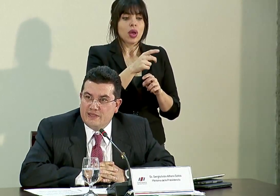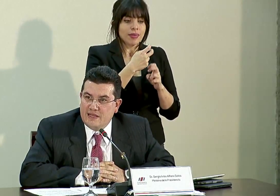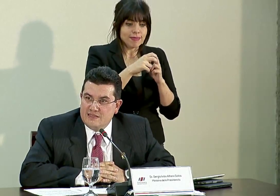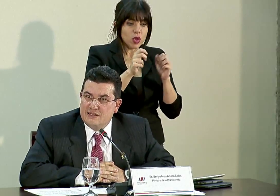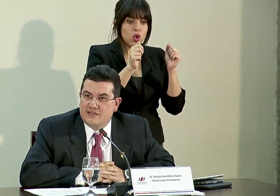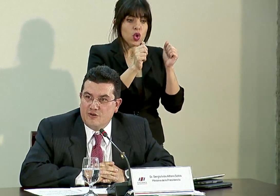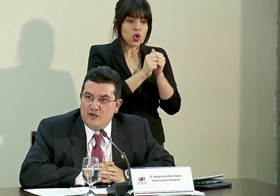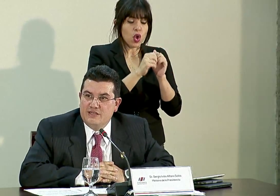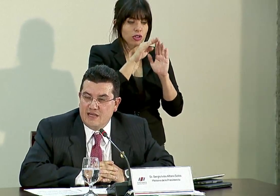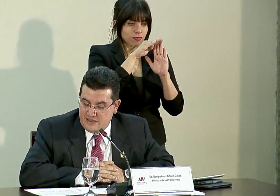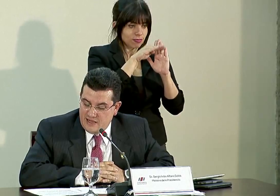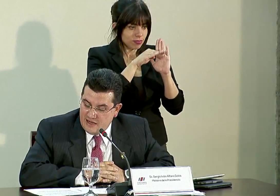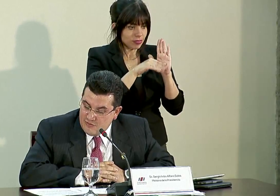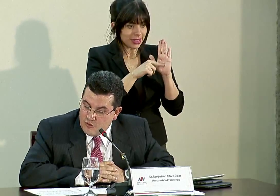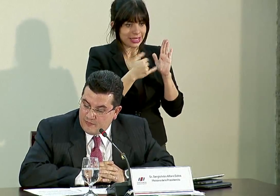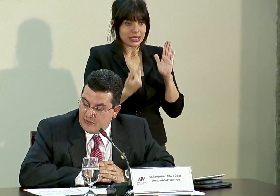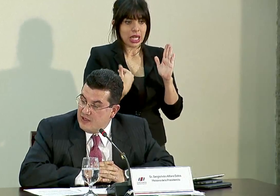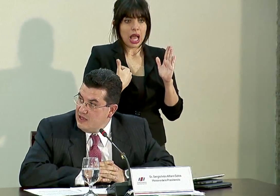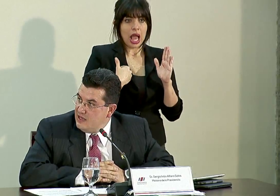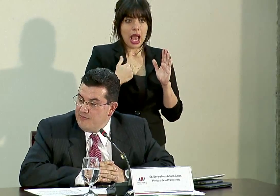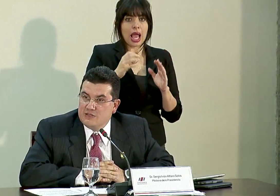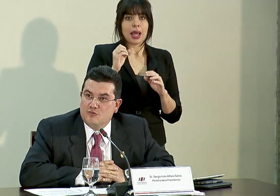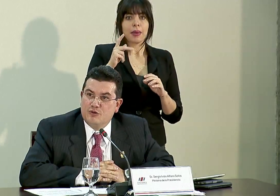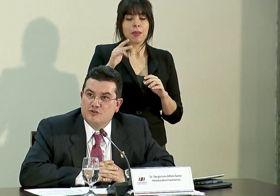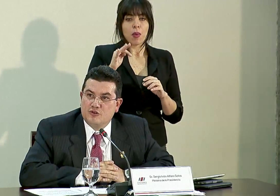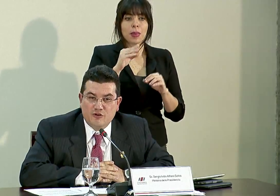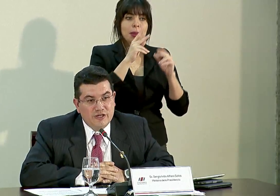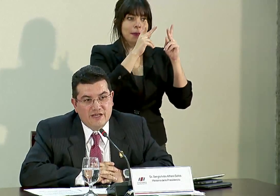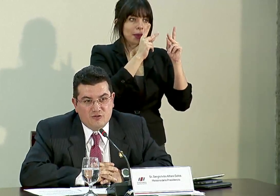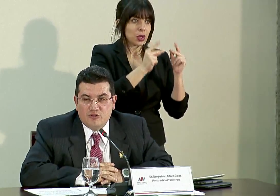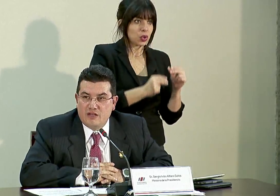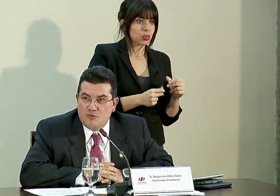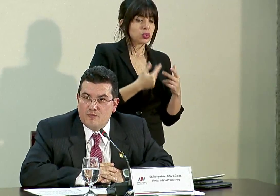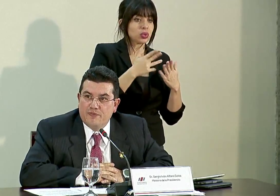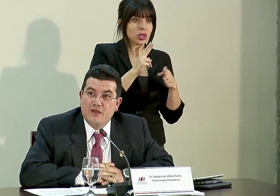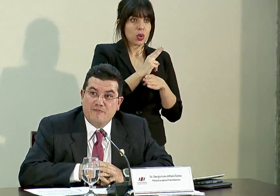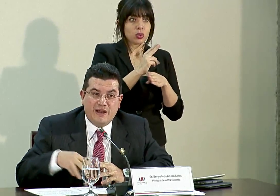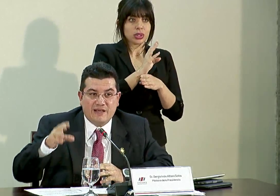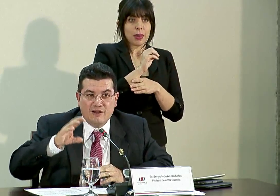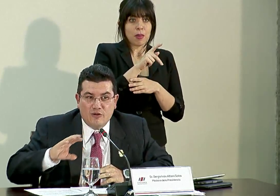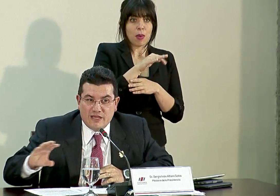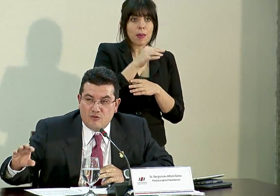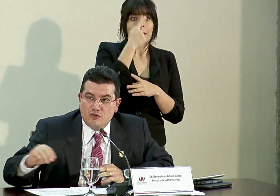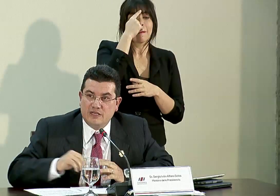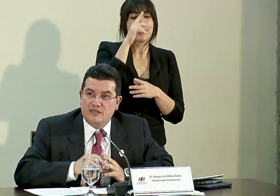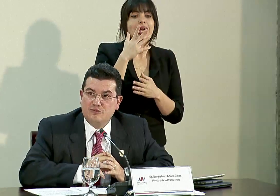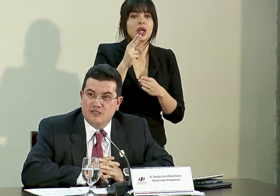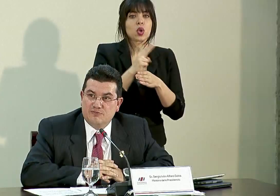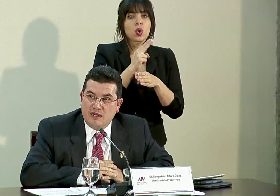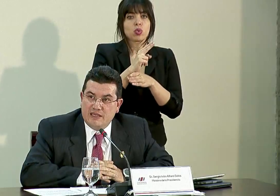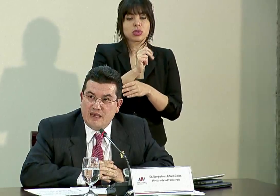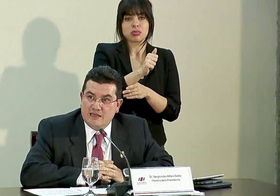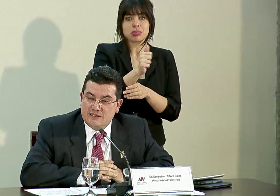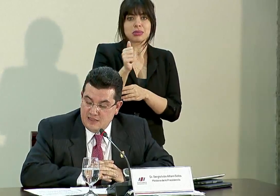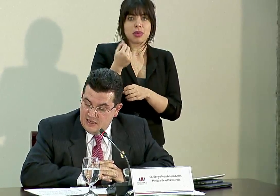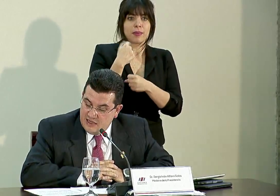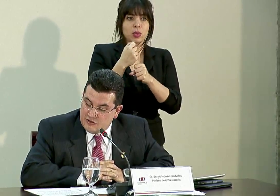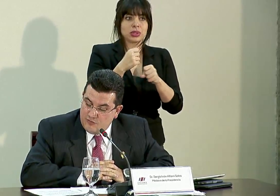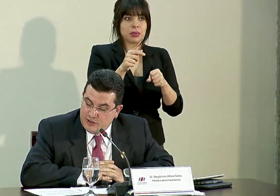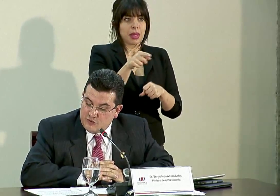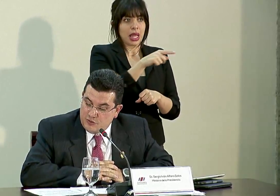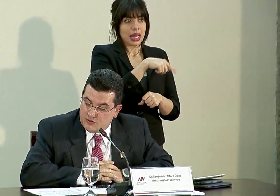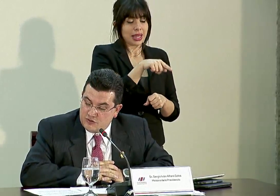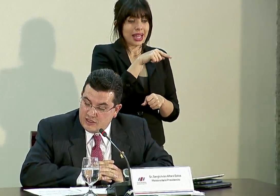con competencias que hoy ya tiene el MOP y presupuesto que hoy ejecuta el MOP para que lo ejecuten las municipalidades